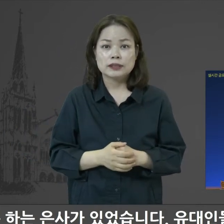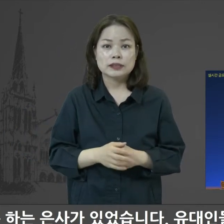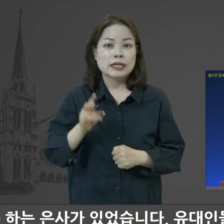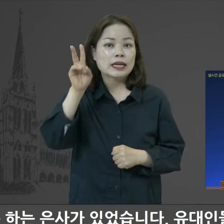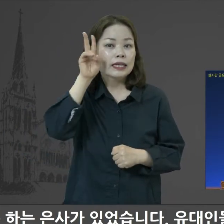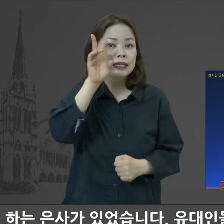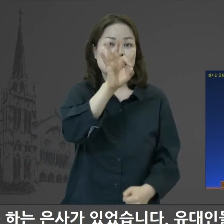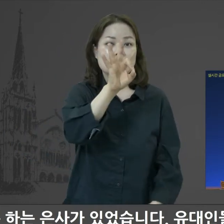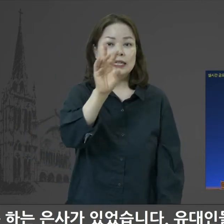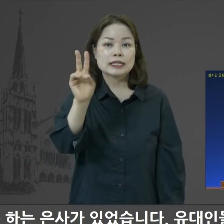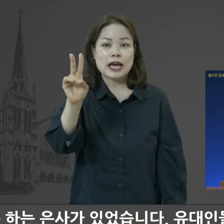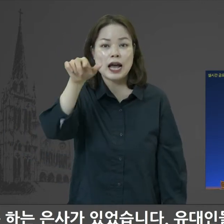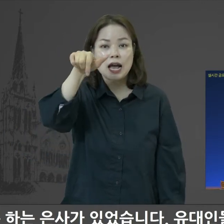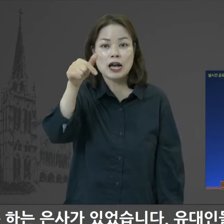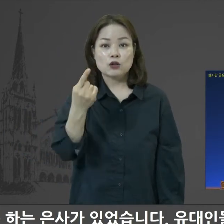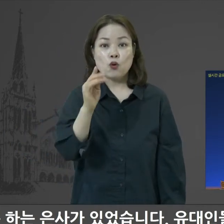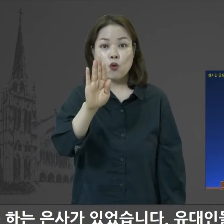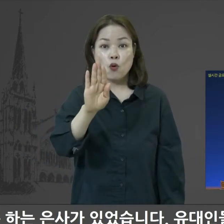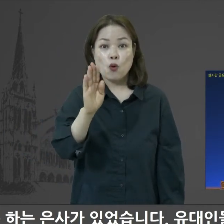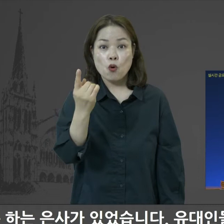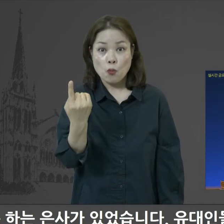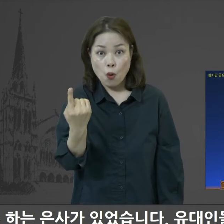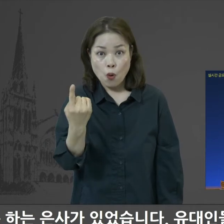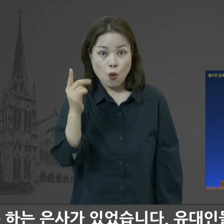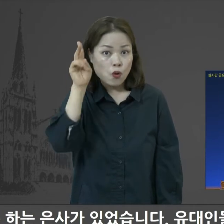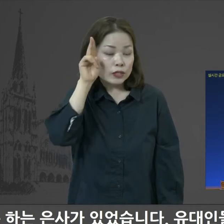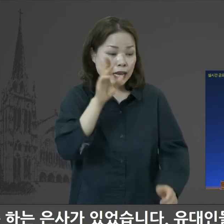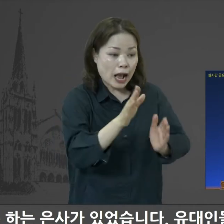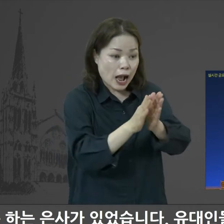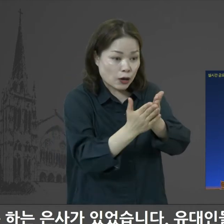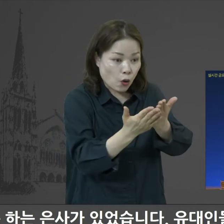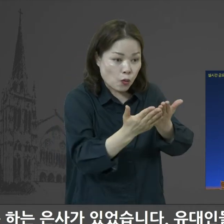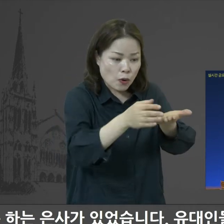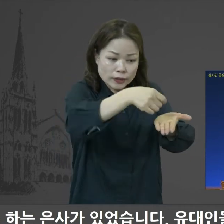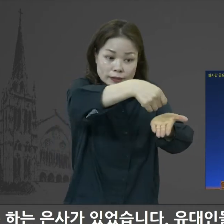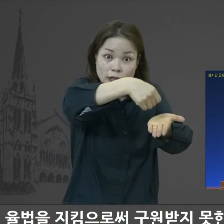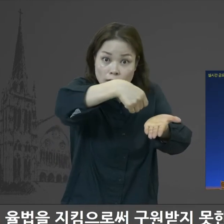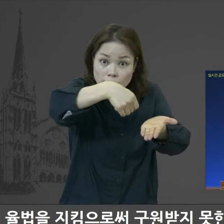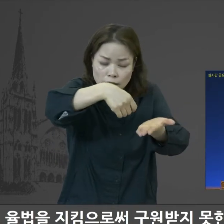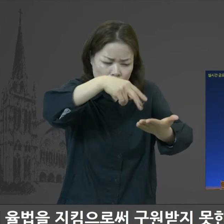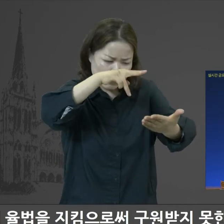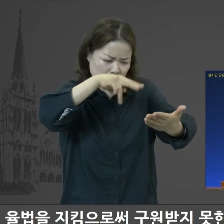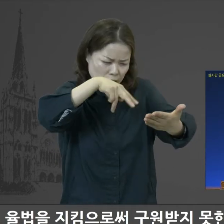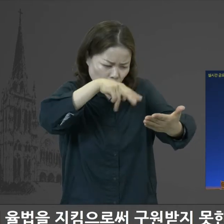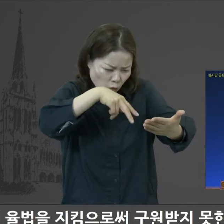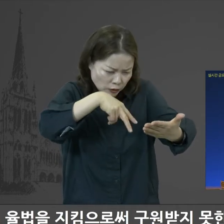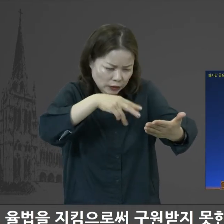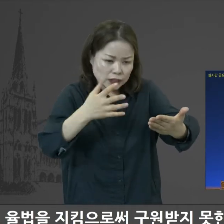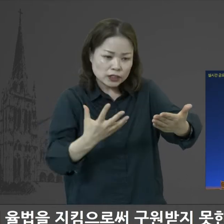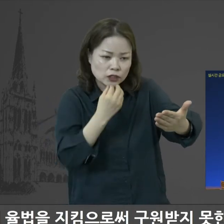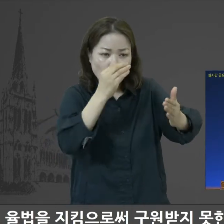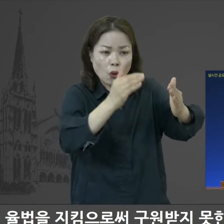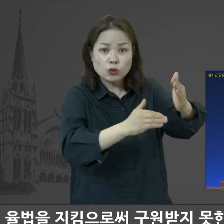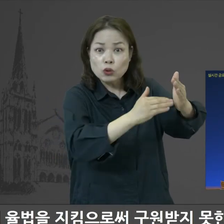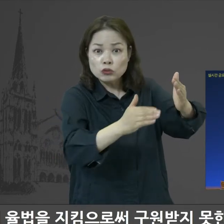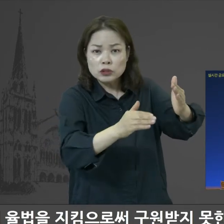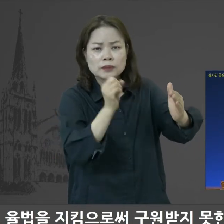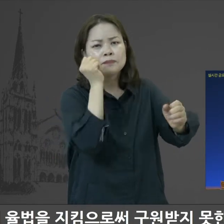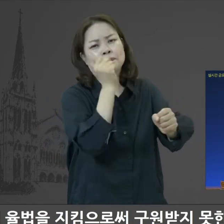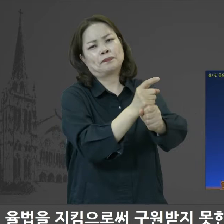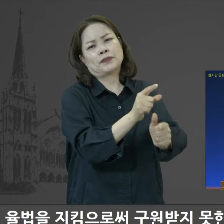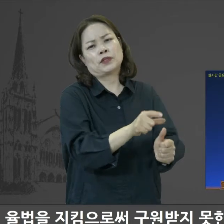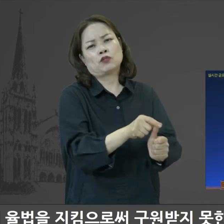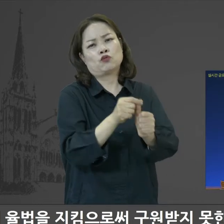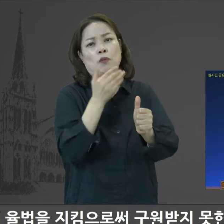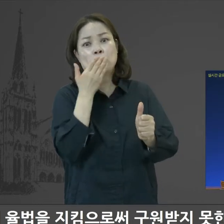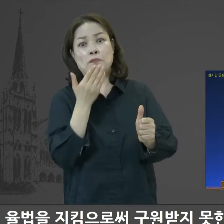야고보 사도가 야고보서를 쓸 때 야고보서를 읽고 있는 성도들은 이미 구원을 받고